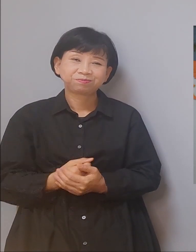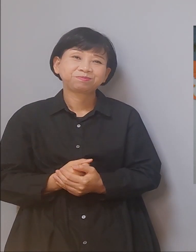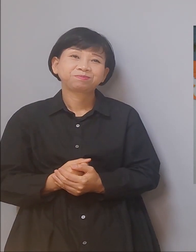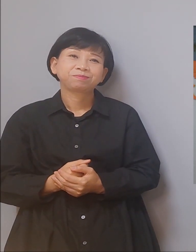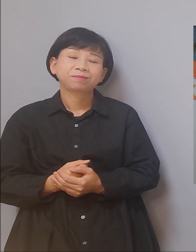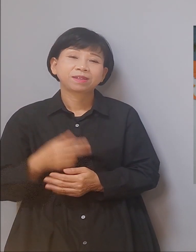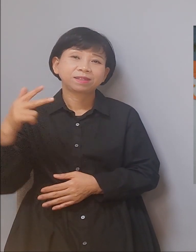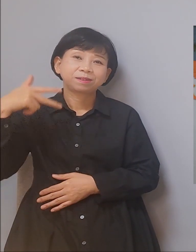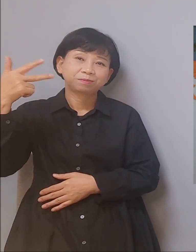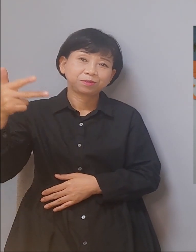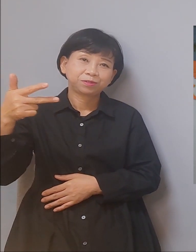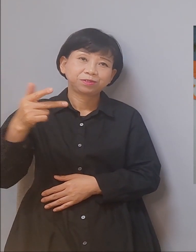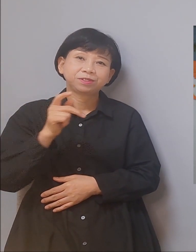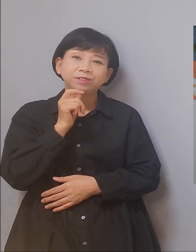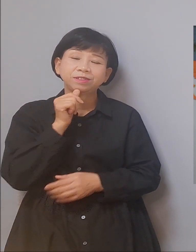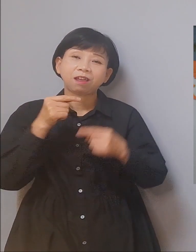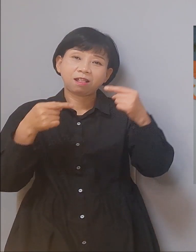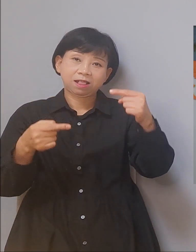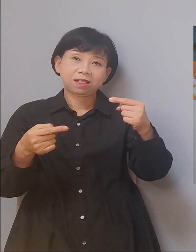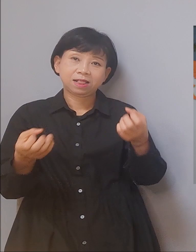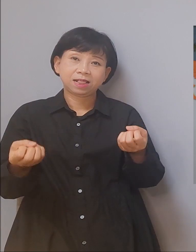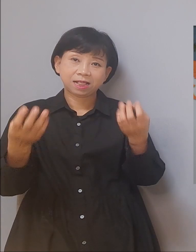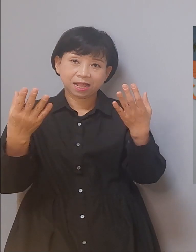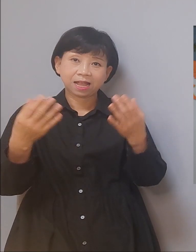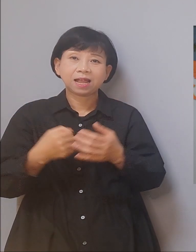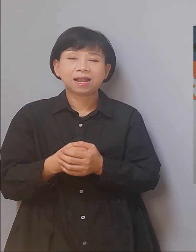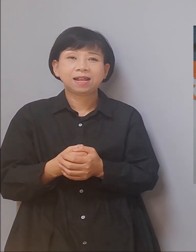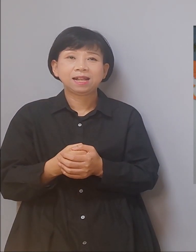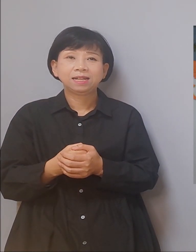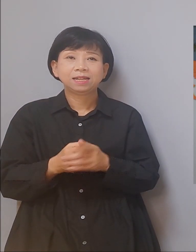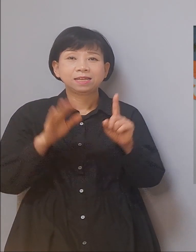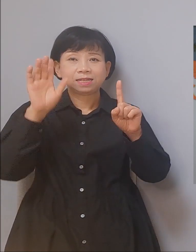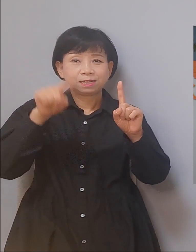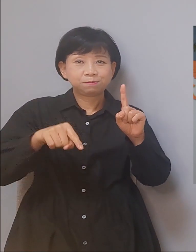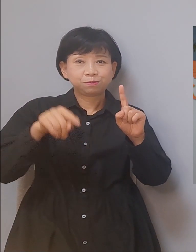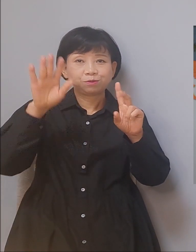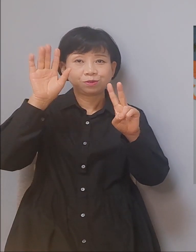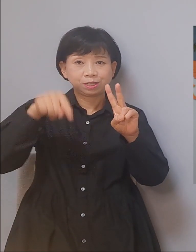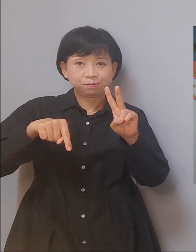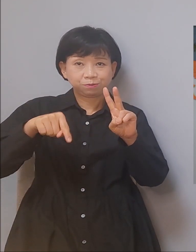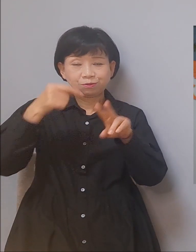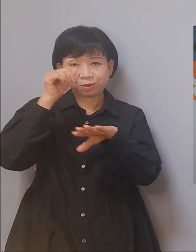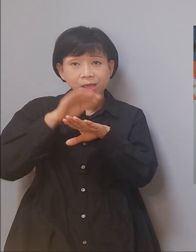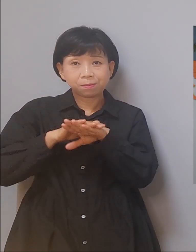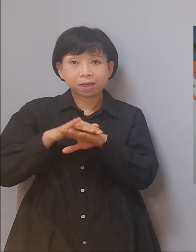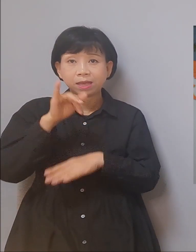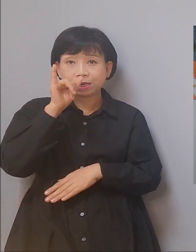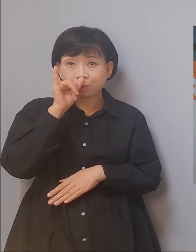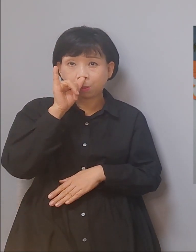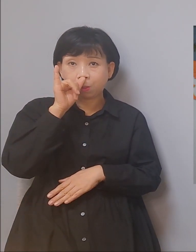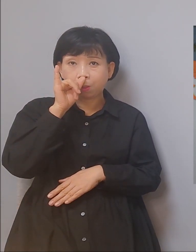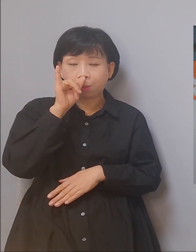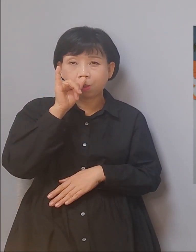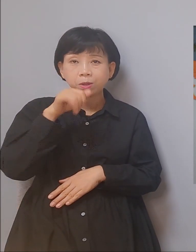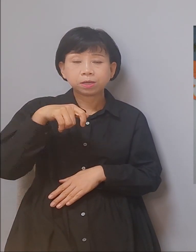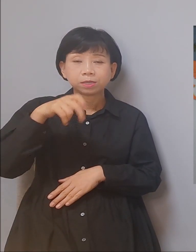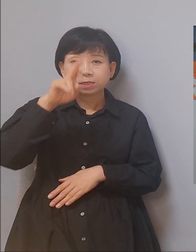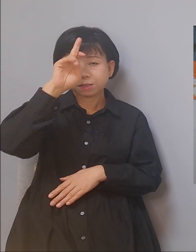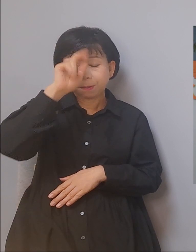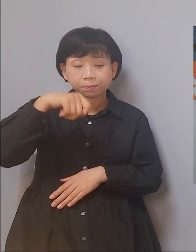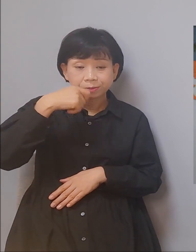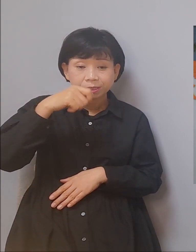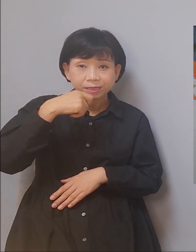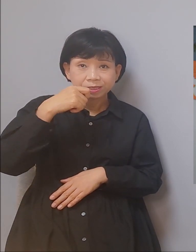다음 주일은 설 명절이 있습니다. 그래서 1부와 2부 예배는 우리 함께 드리고요. 그리고 점심